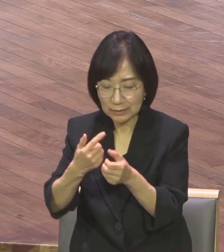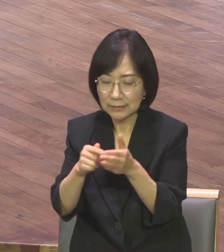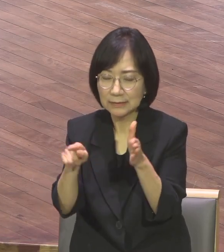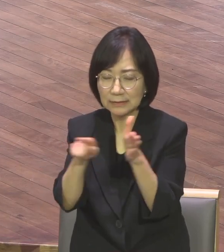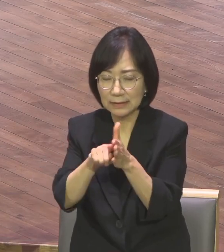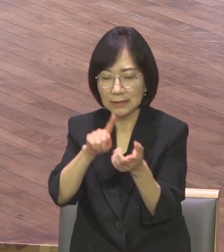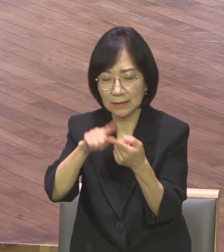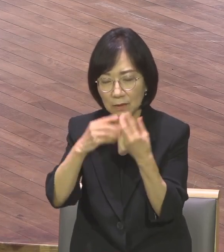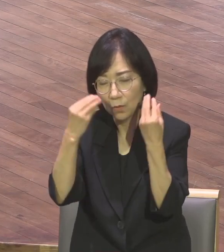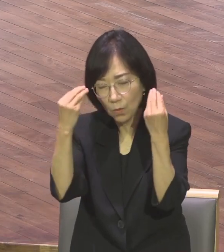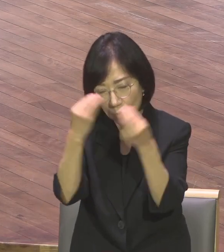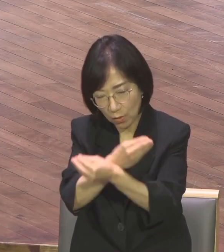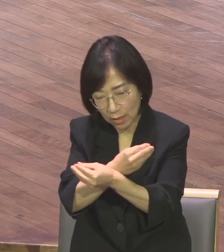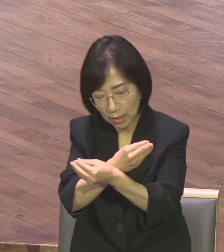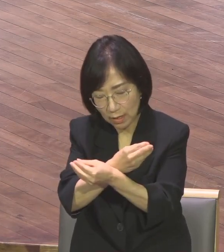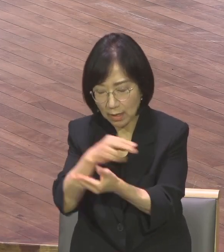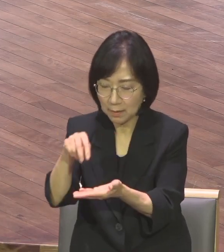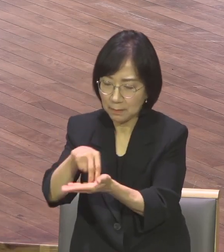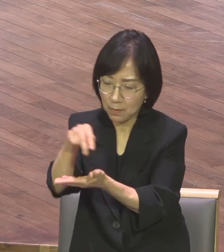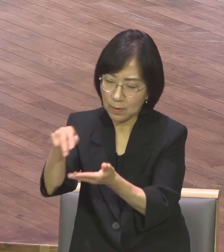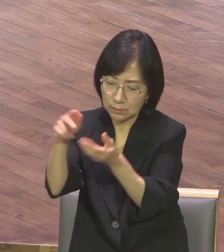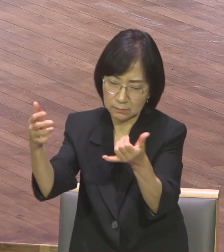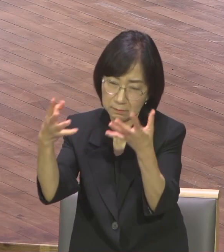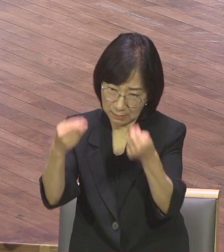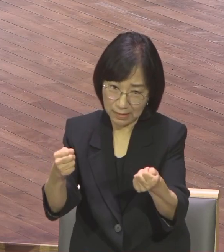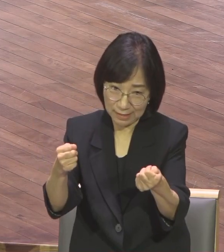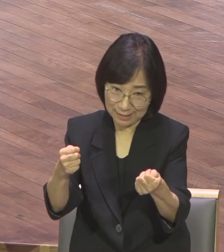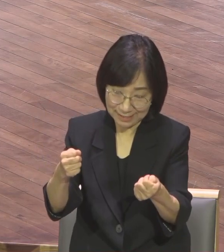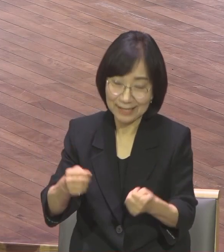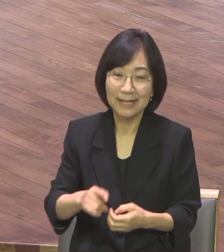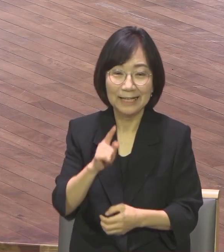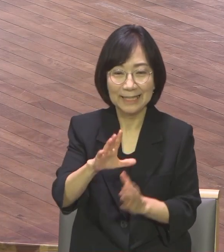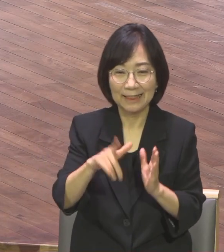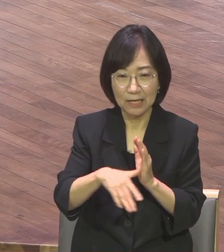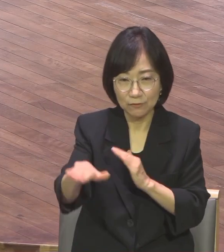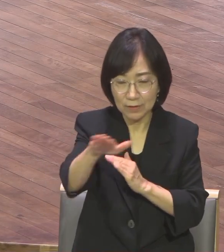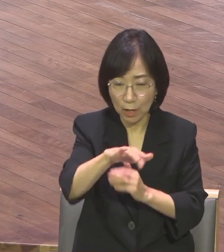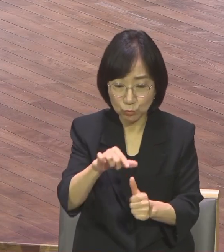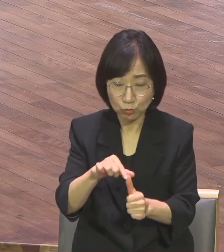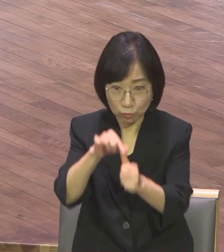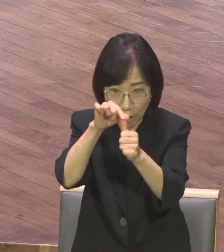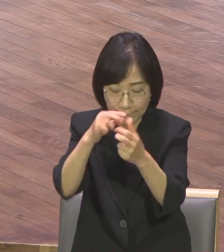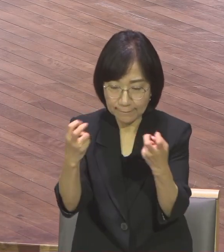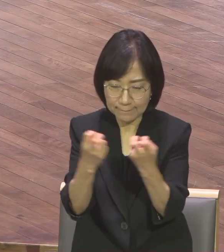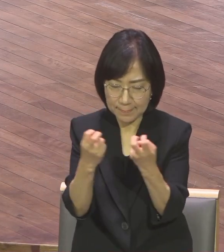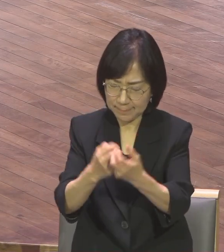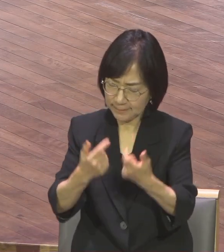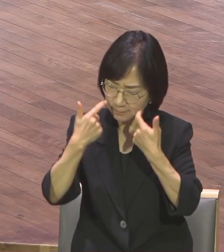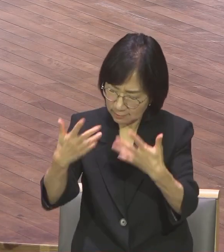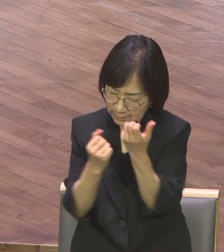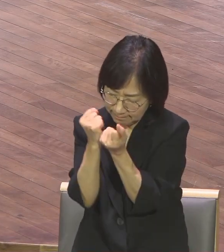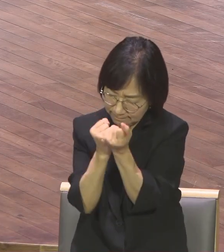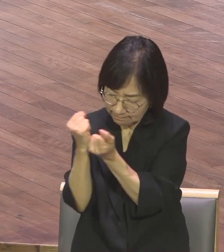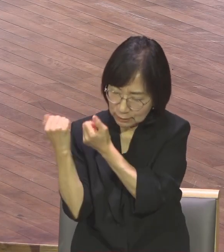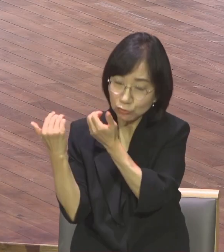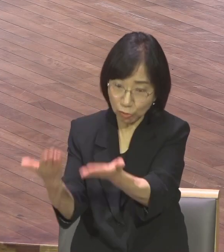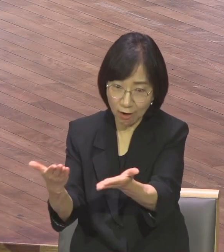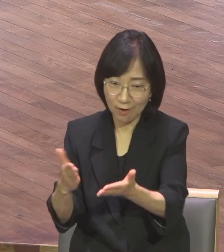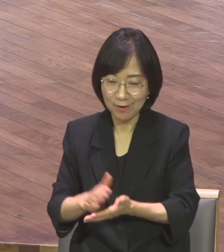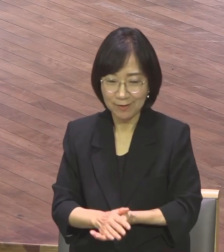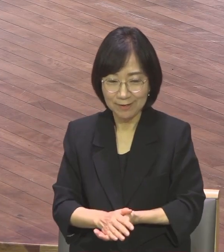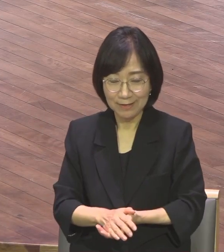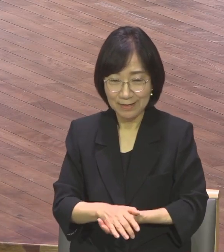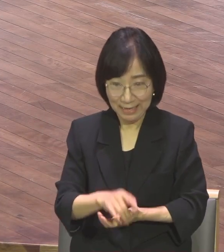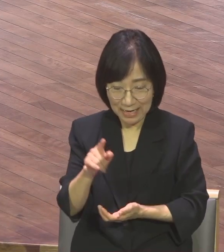유리방황하는 사람들 많습니다. 정확하게 그들에게 이 구원의 길을 정확하게 제시하고 멸망길로 가고